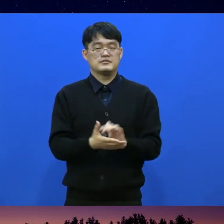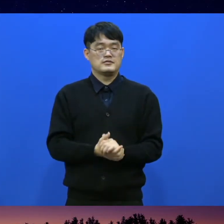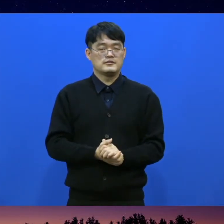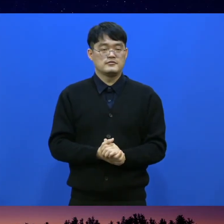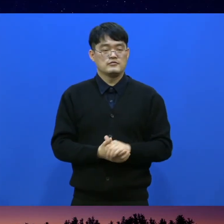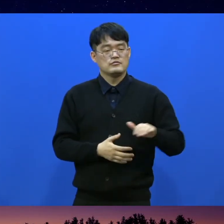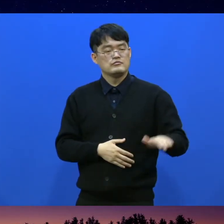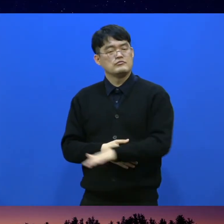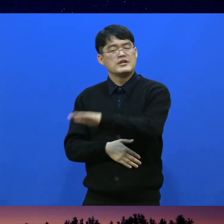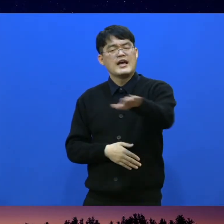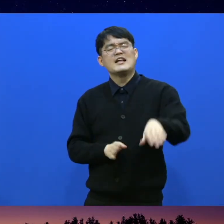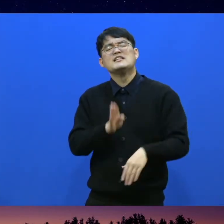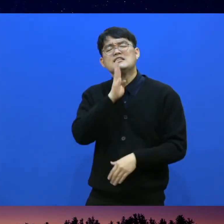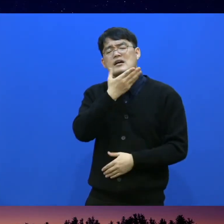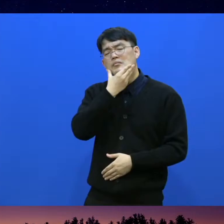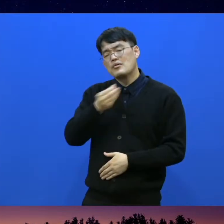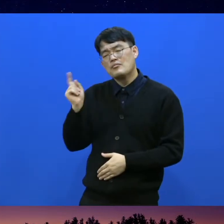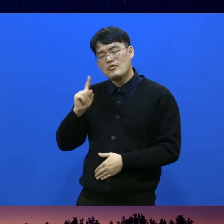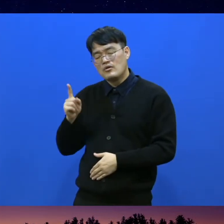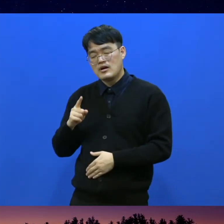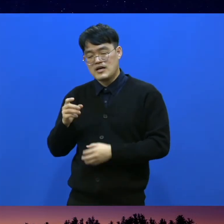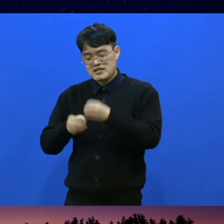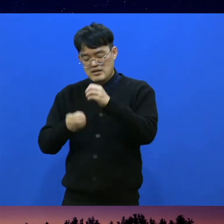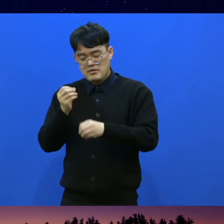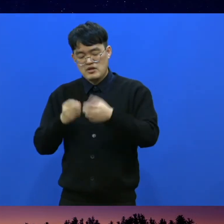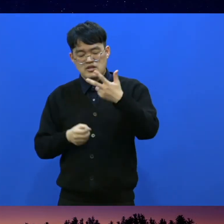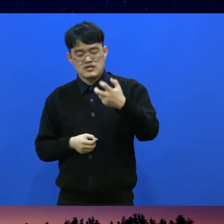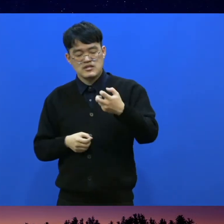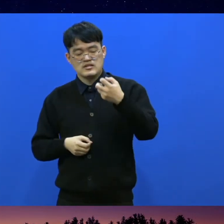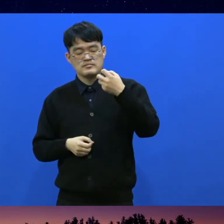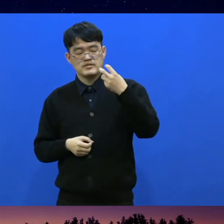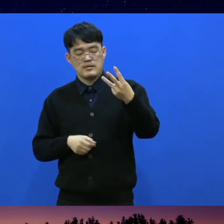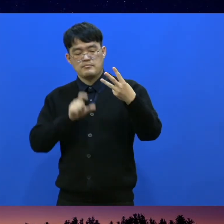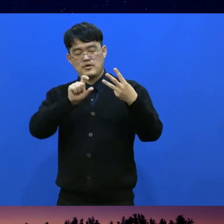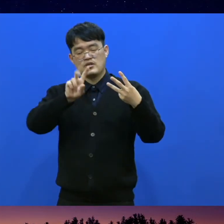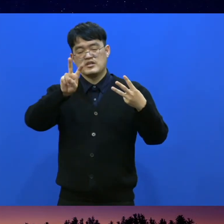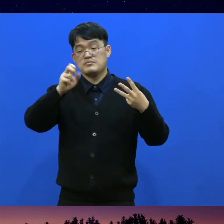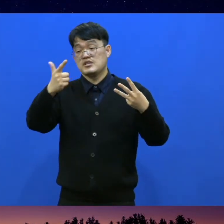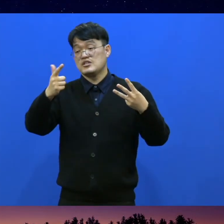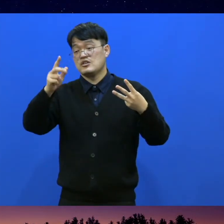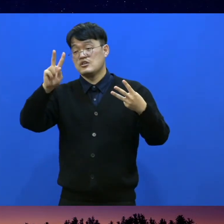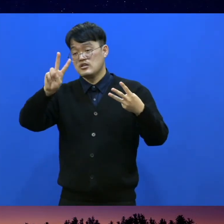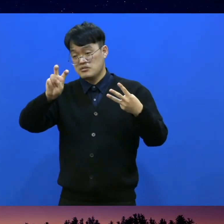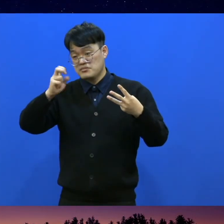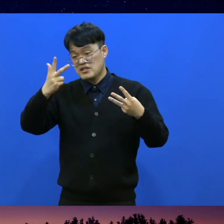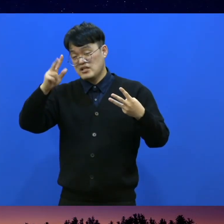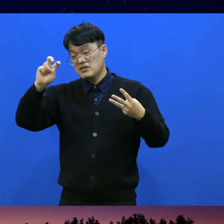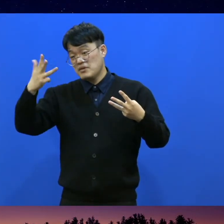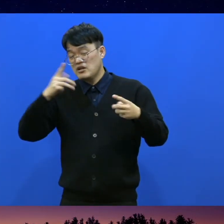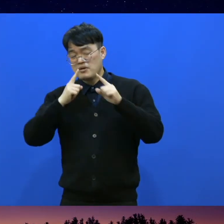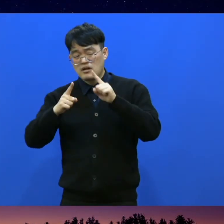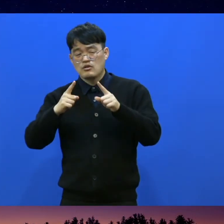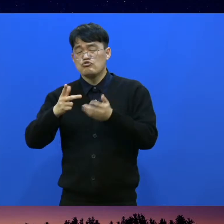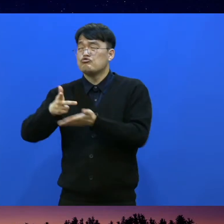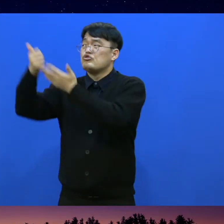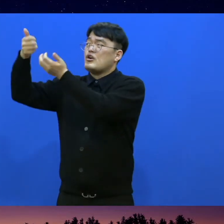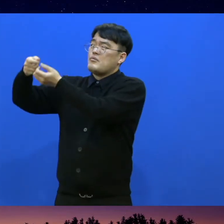우리에게 진정한 복이 뭔지 아세요? 시편 73편 27절의 말씀이에요. 무릇 주를 멀리하는 자는